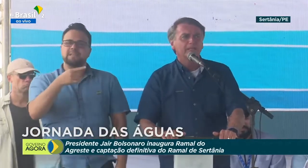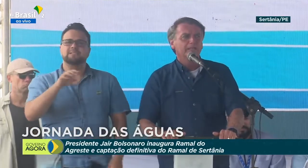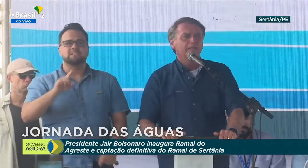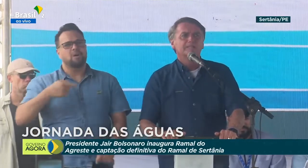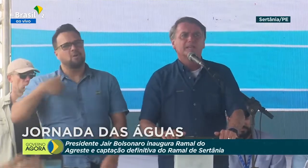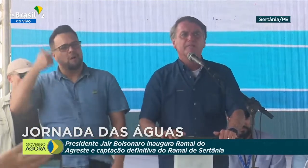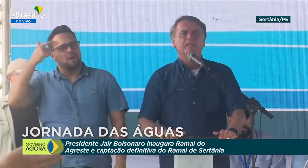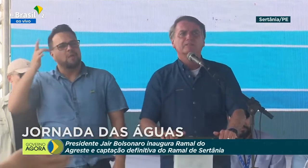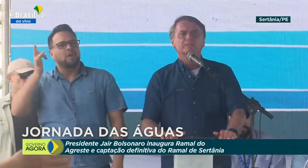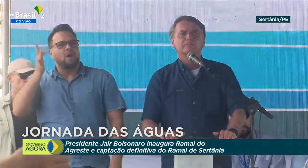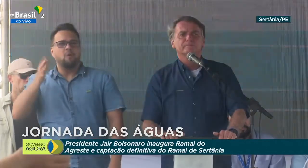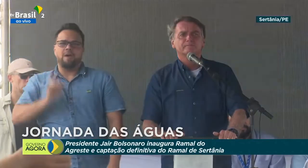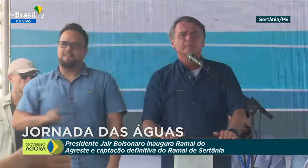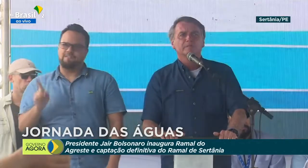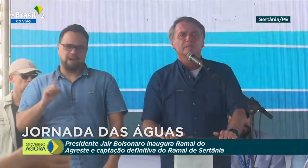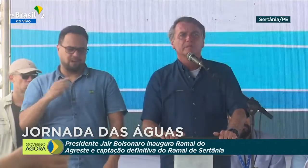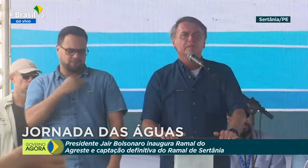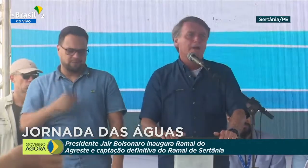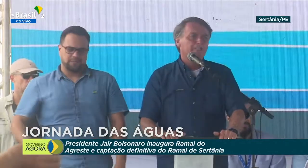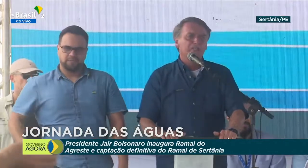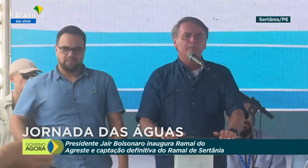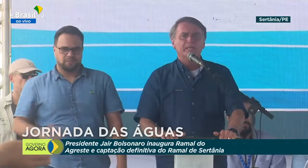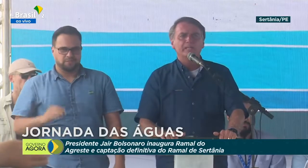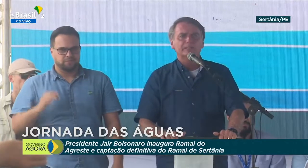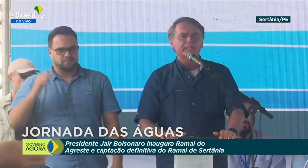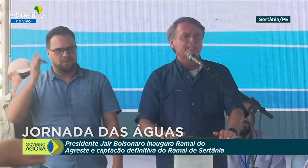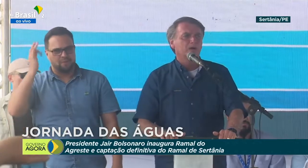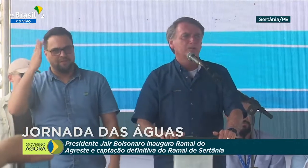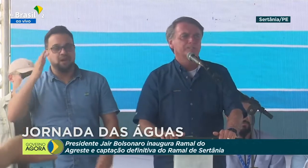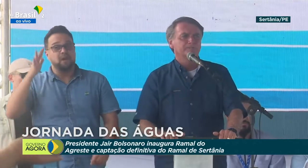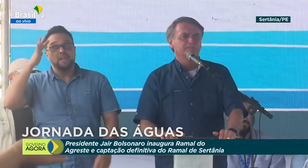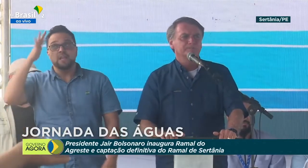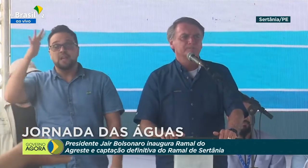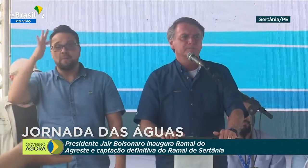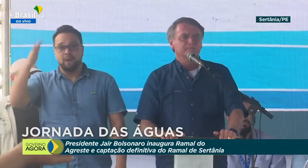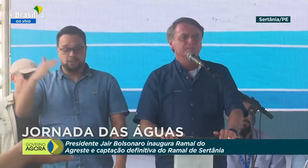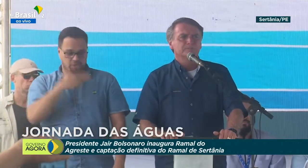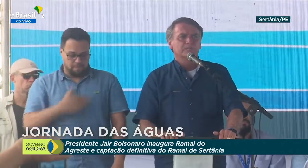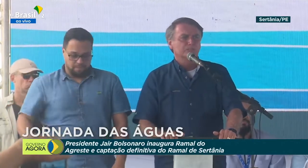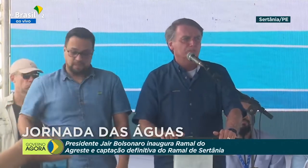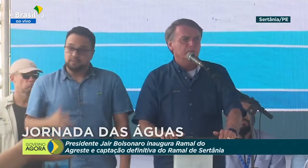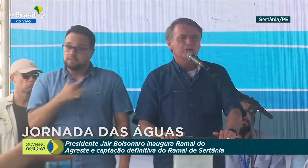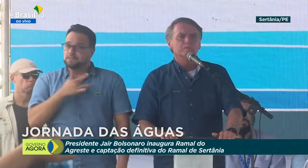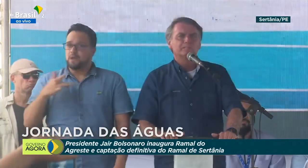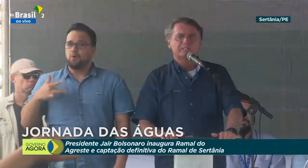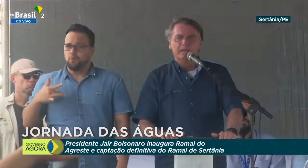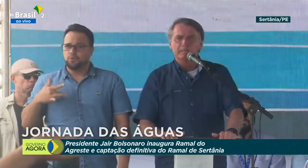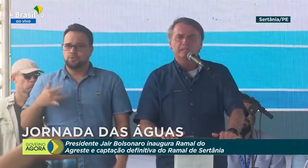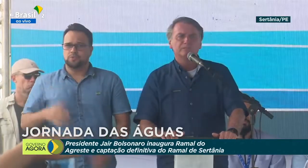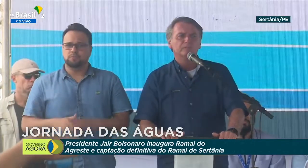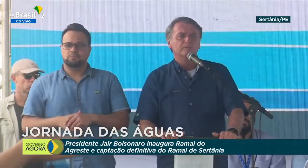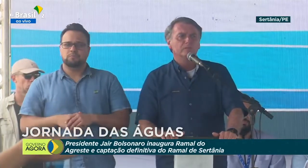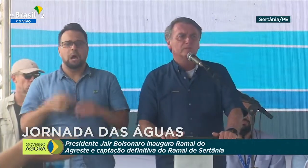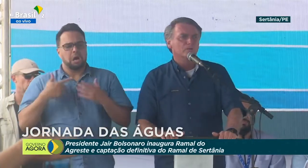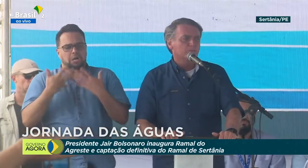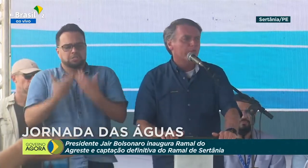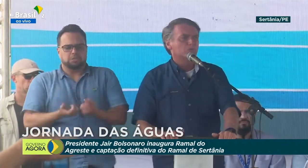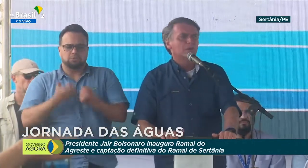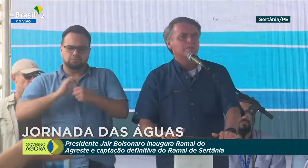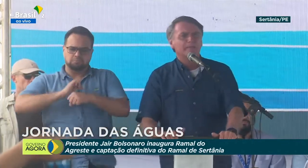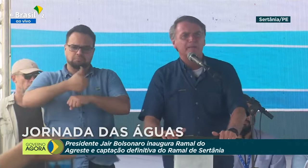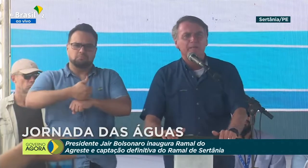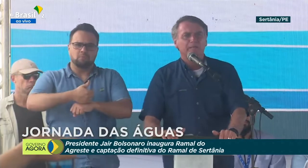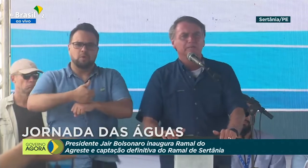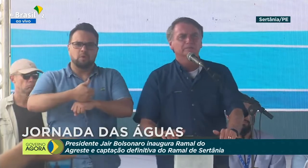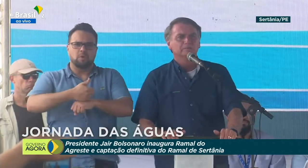também ser ministro. Imagine o ministro da Saúde, que assumiu ser ministro no meio